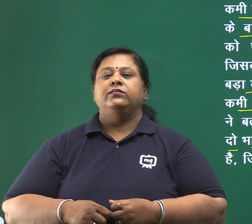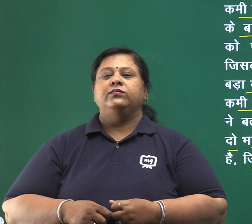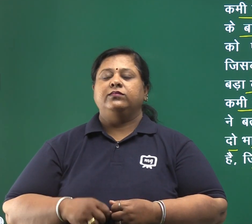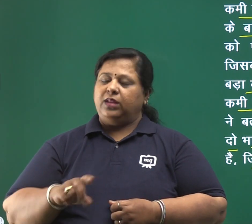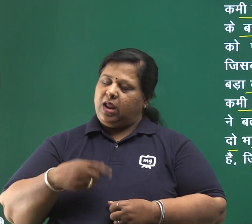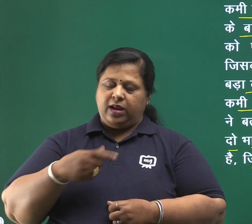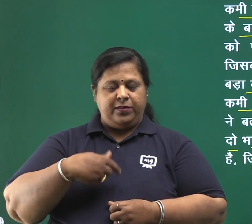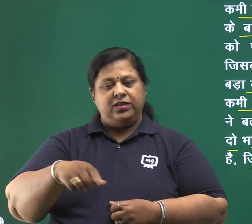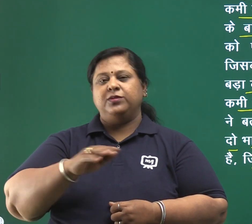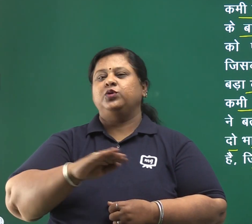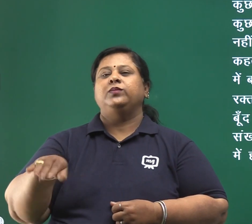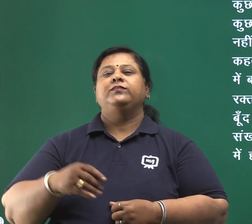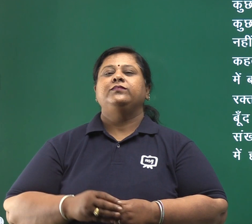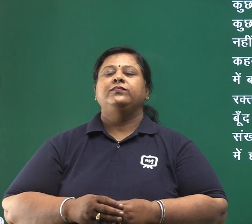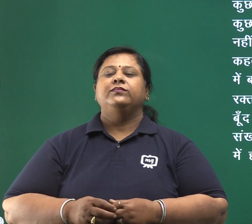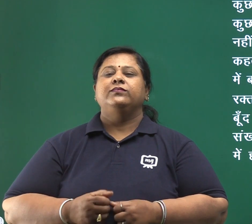आगे बढ़ते हैं बच्चों।